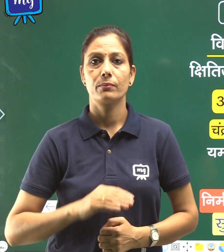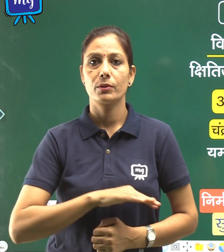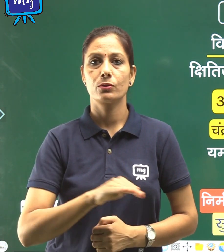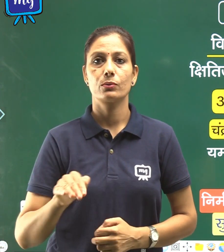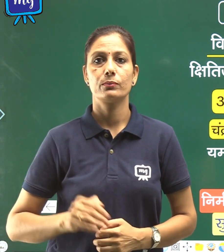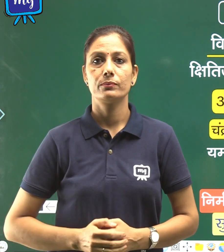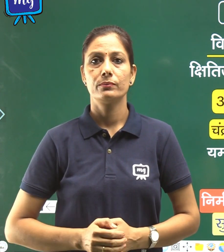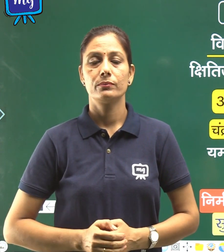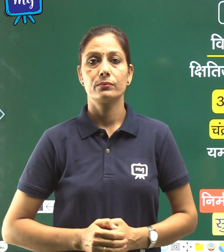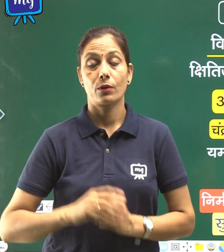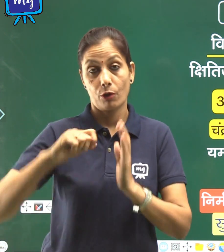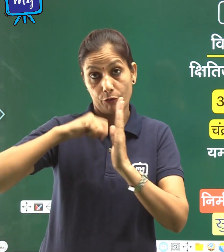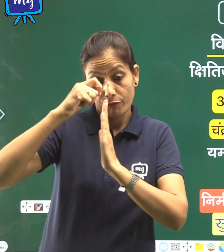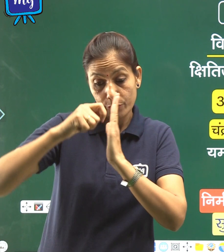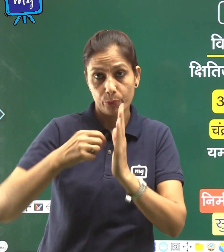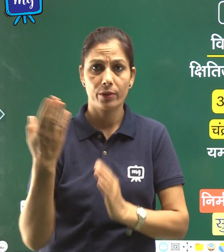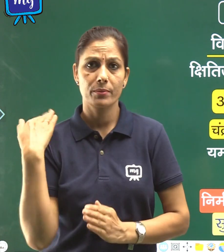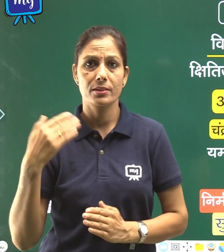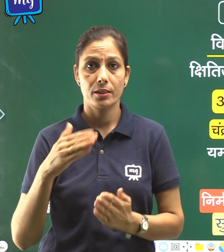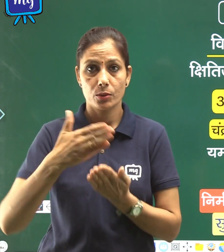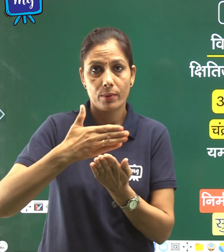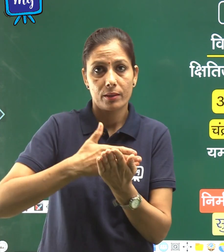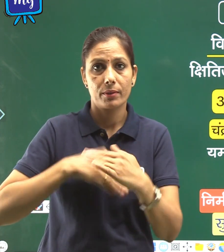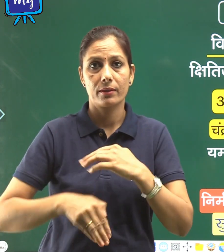बच्चों, वीडियो के पिछले भाग में